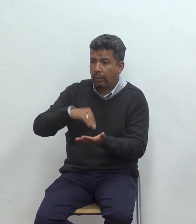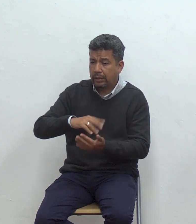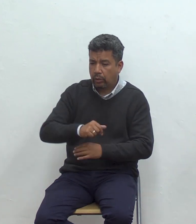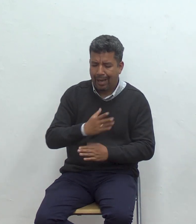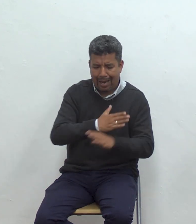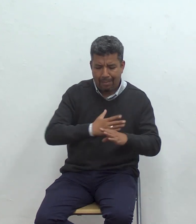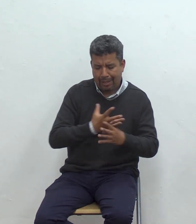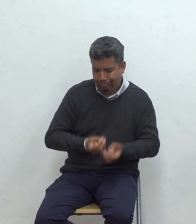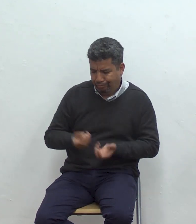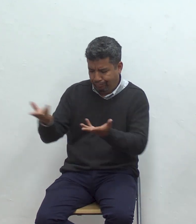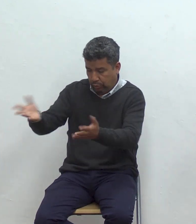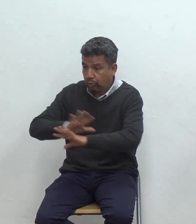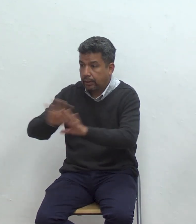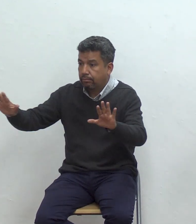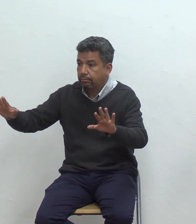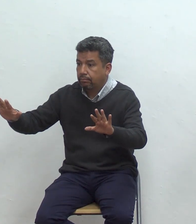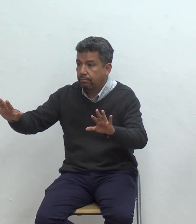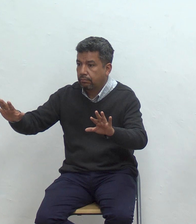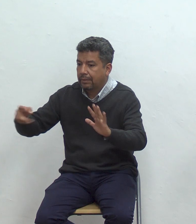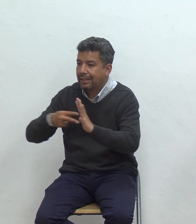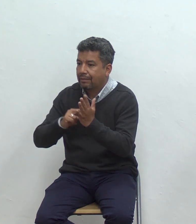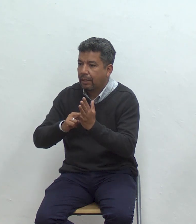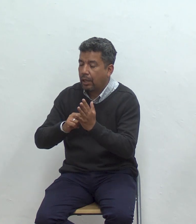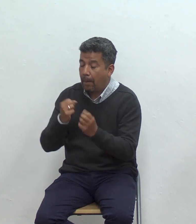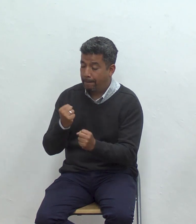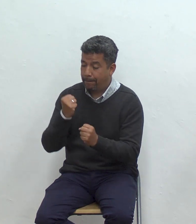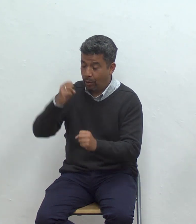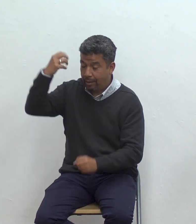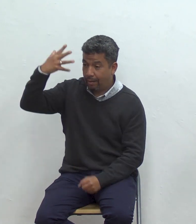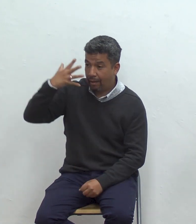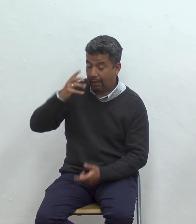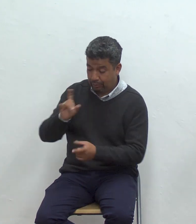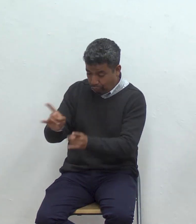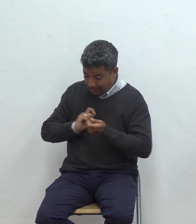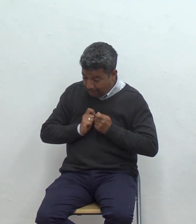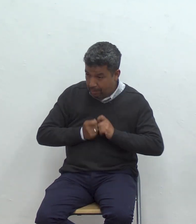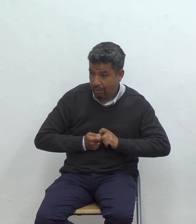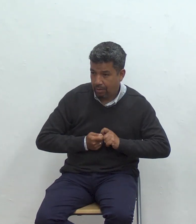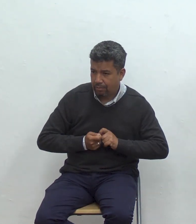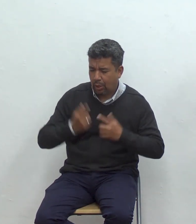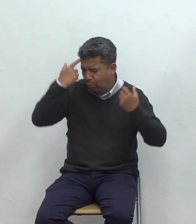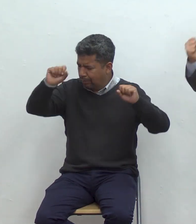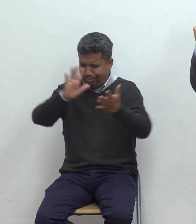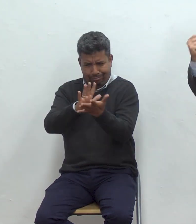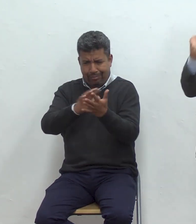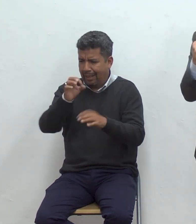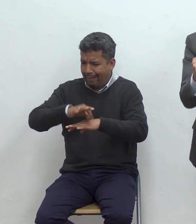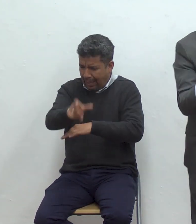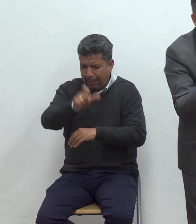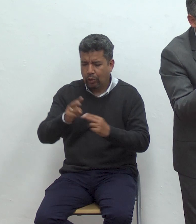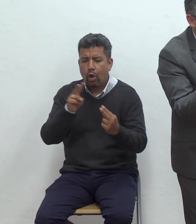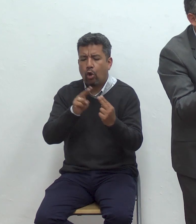de mis bienes la doy a los pobres. Entiende que es el poder de la gracia que nos cambia. No se preocupe, deje que la persona